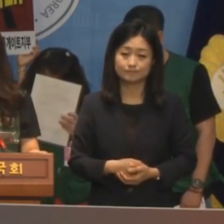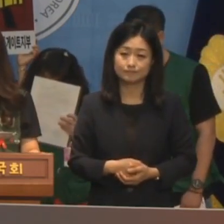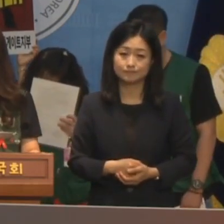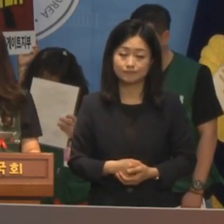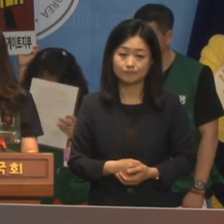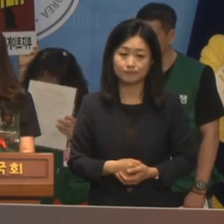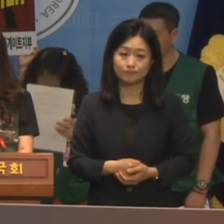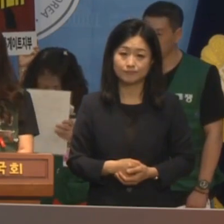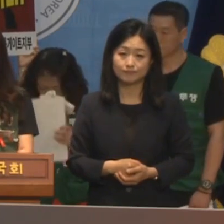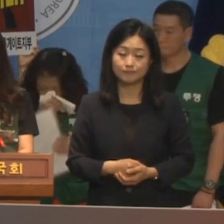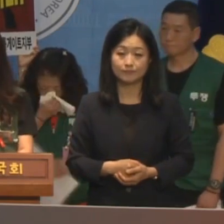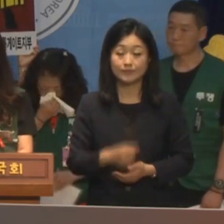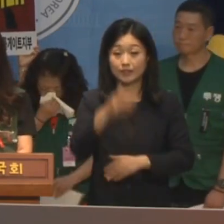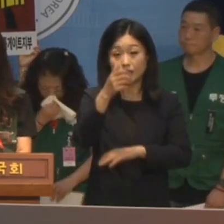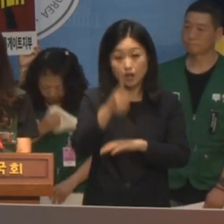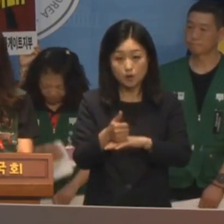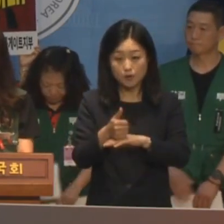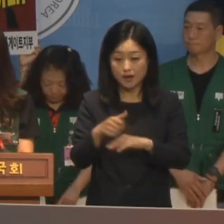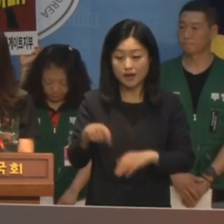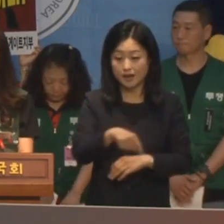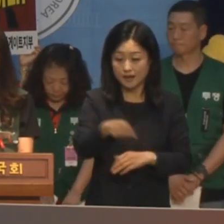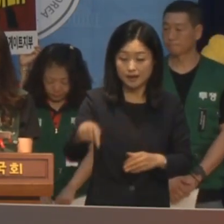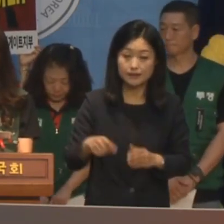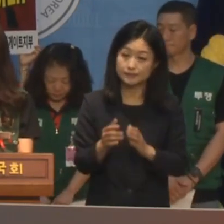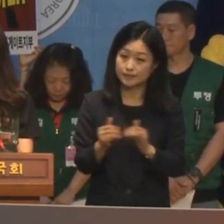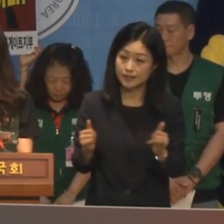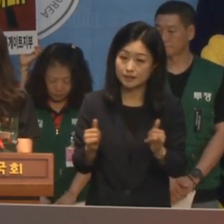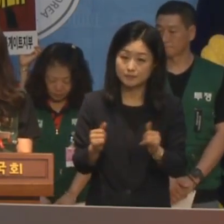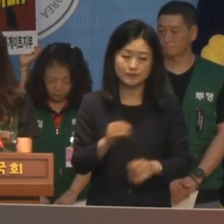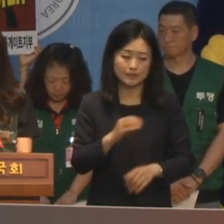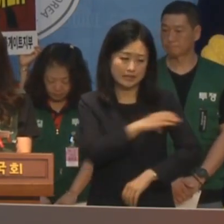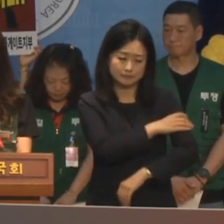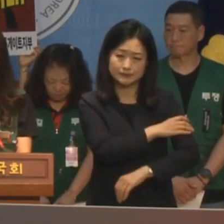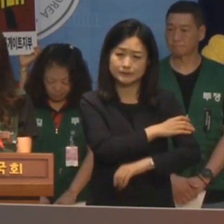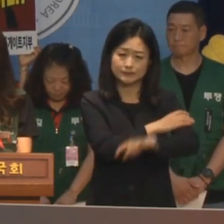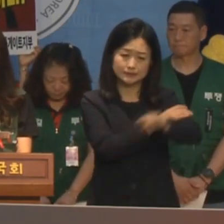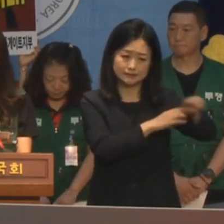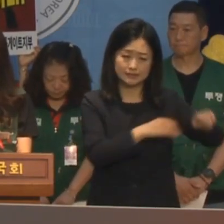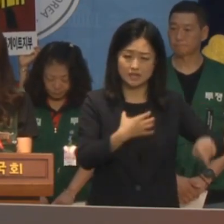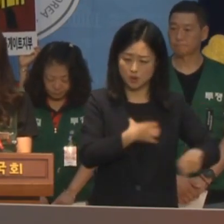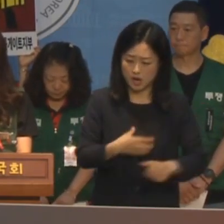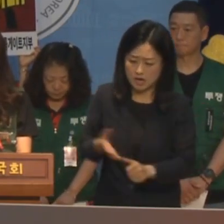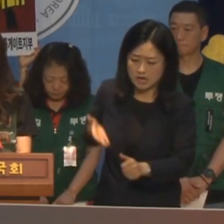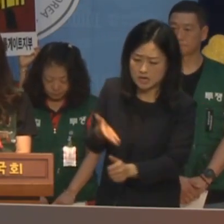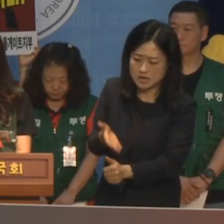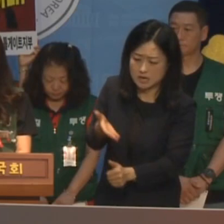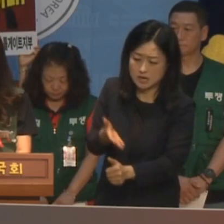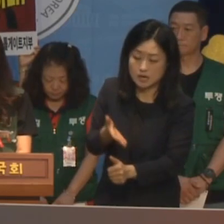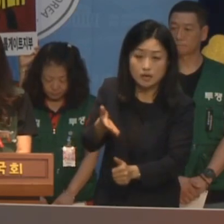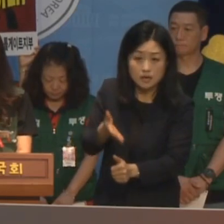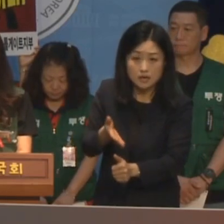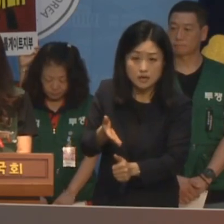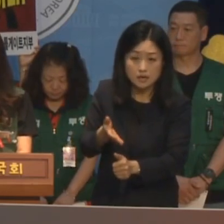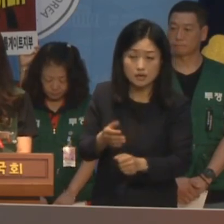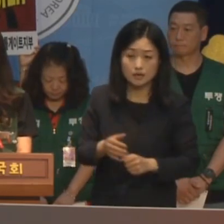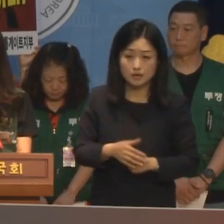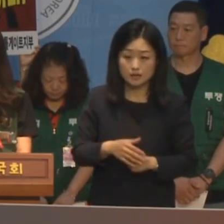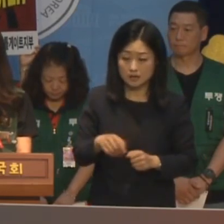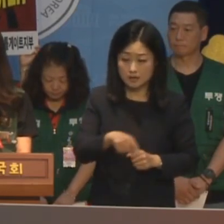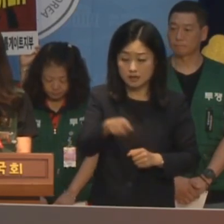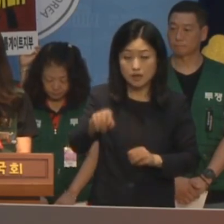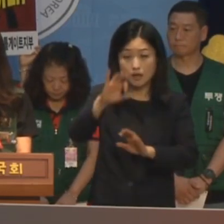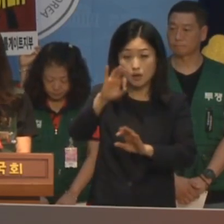그 결과 현장에서는 갑질과 집단 괴롭힘이 만연하고 수납원에게 돌아가야